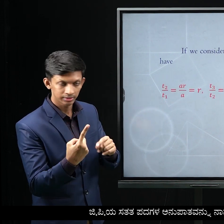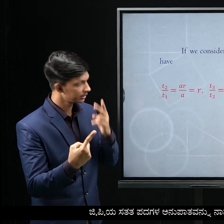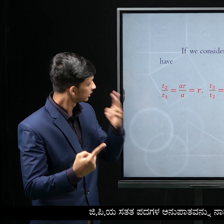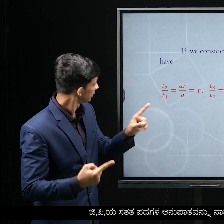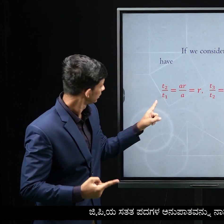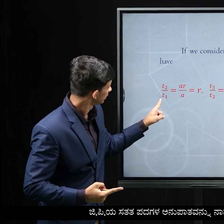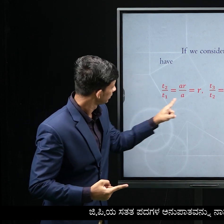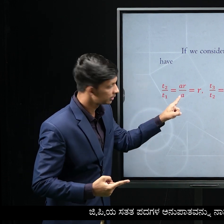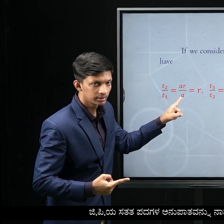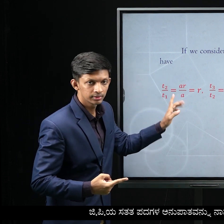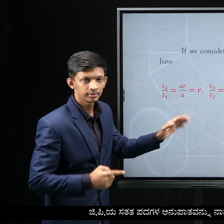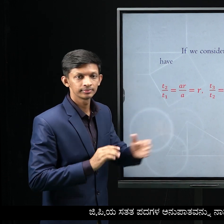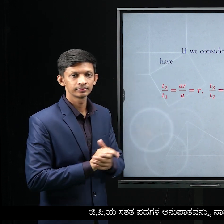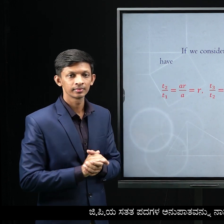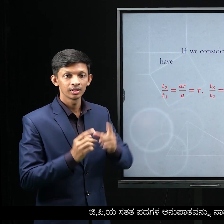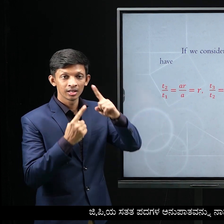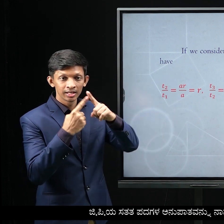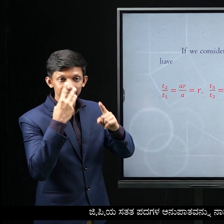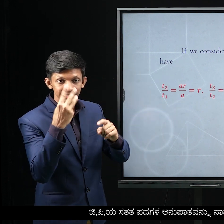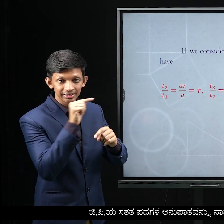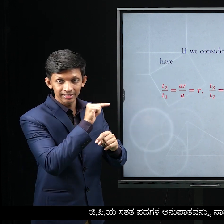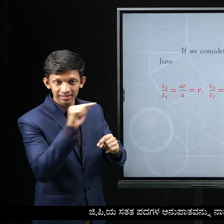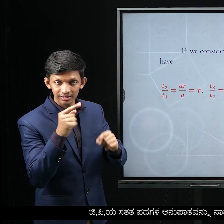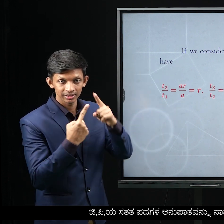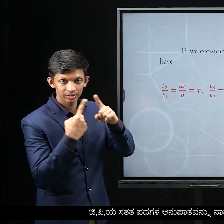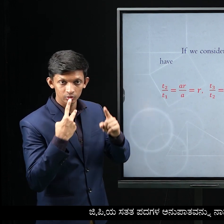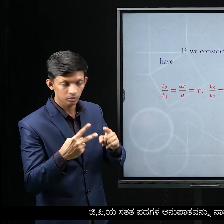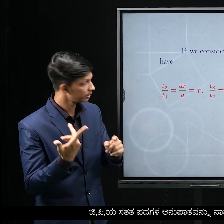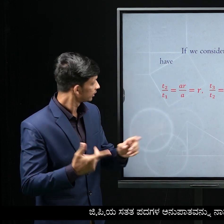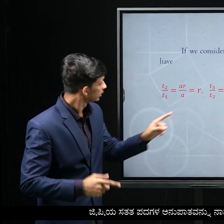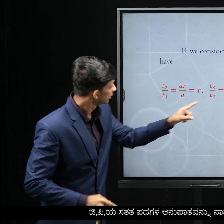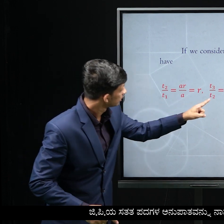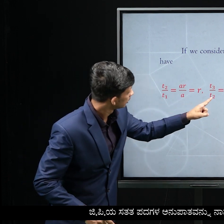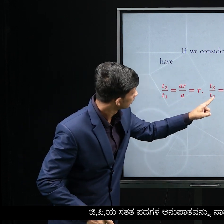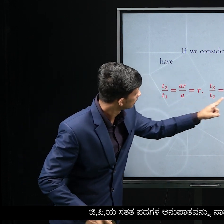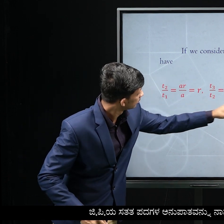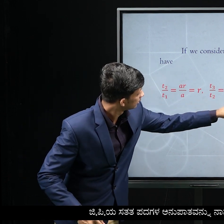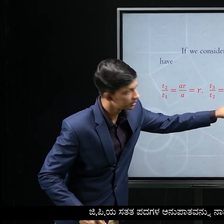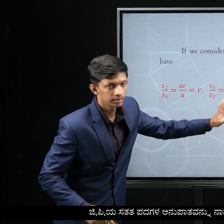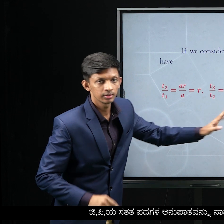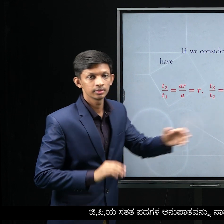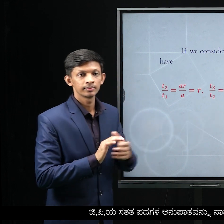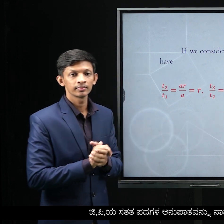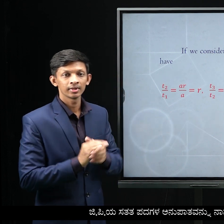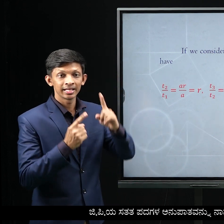ನಾವು ಪರಿಗಣಿಸಿದರೆ ನಂತರ ನಾವು ಹೊಂದಿದ್ದೇವೆ T2 by T1 AR by A R. T3